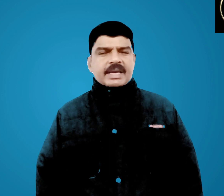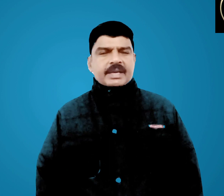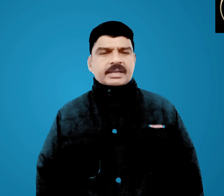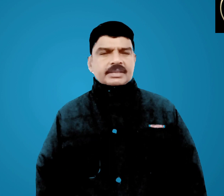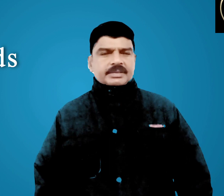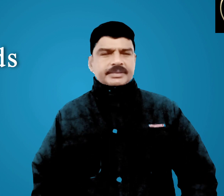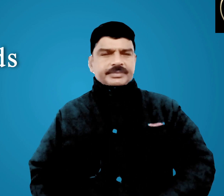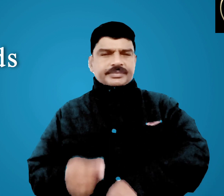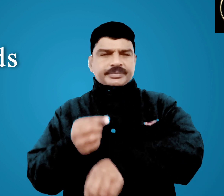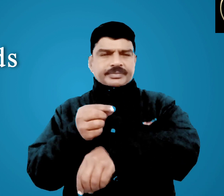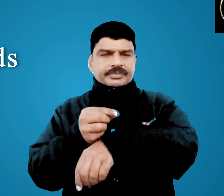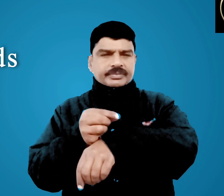सेकंड